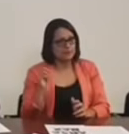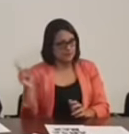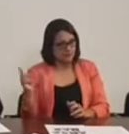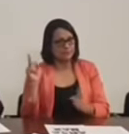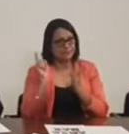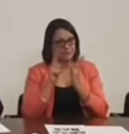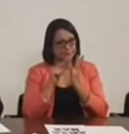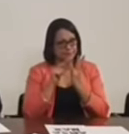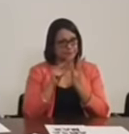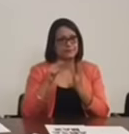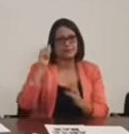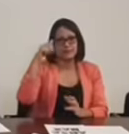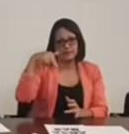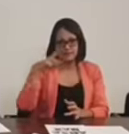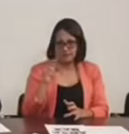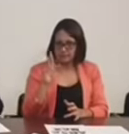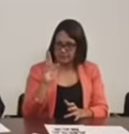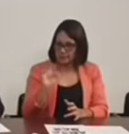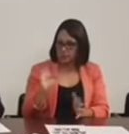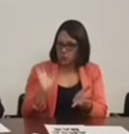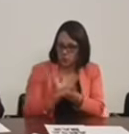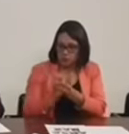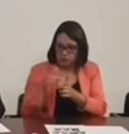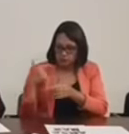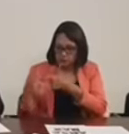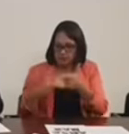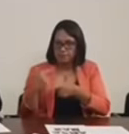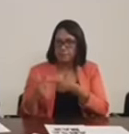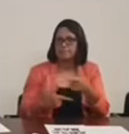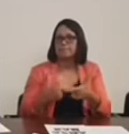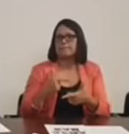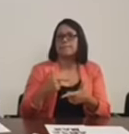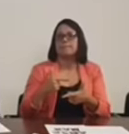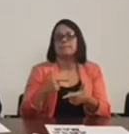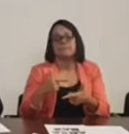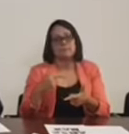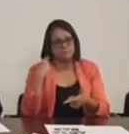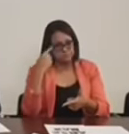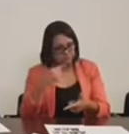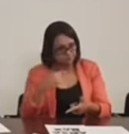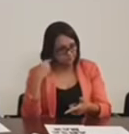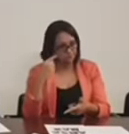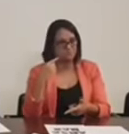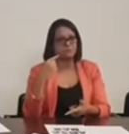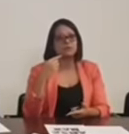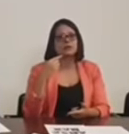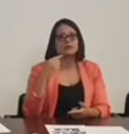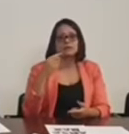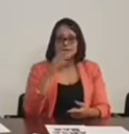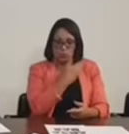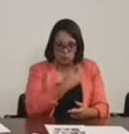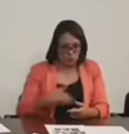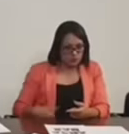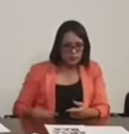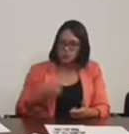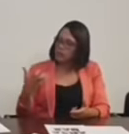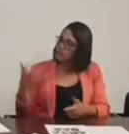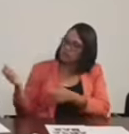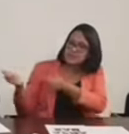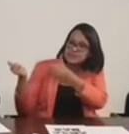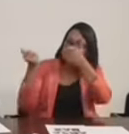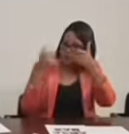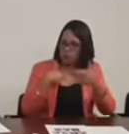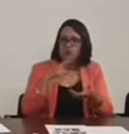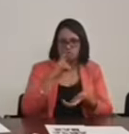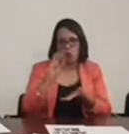teve a iniciativa, juntamente com os seus colegas da Advocacia da União, e fizeram um parecer aqui que eu vou assinar agora, mas antes eu quero que ele explique, na